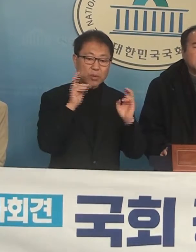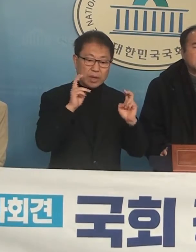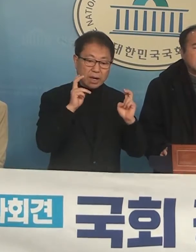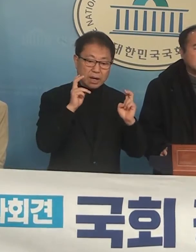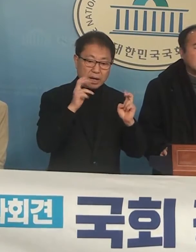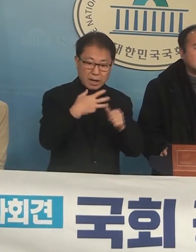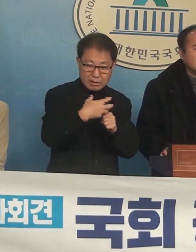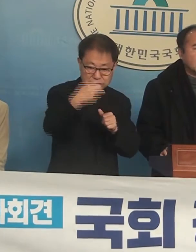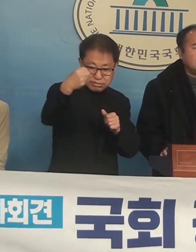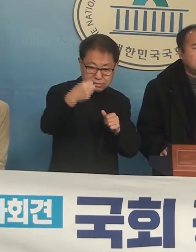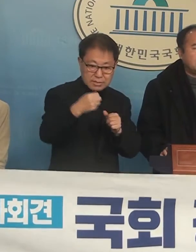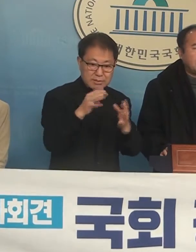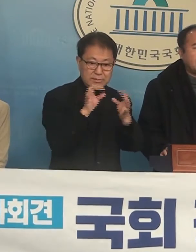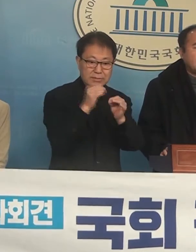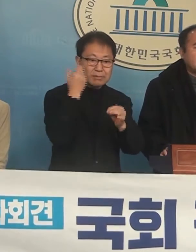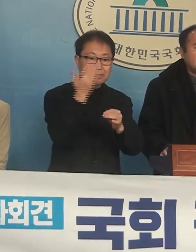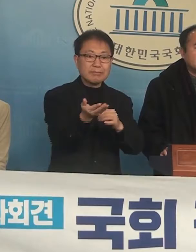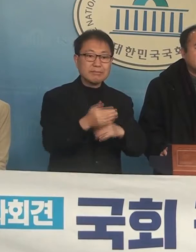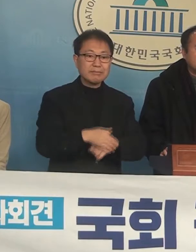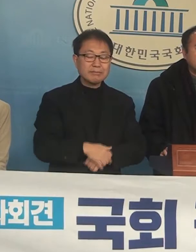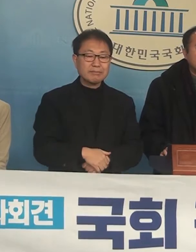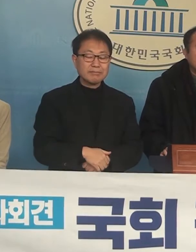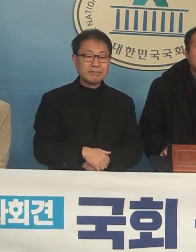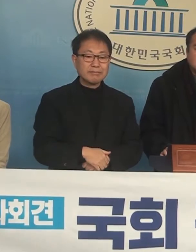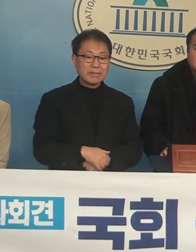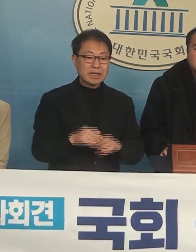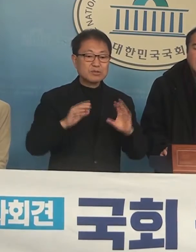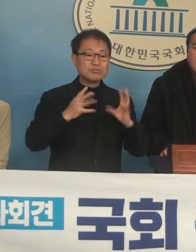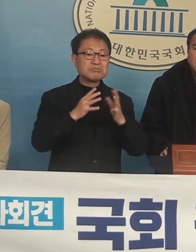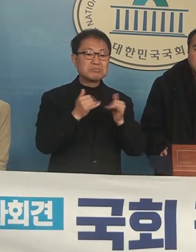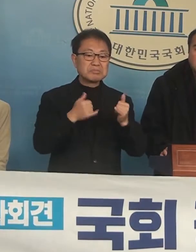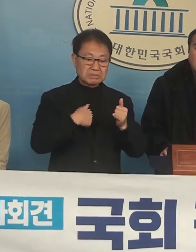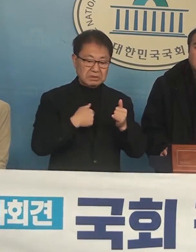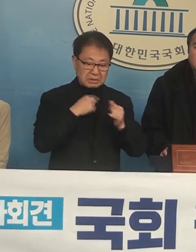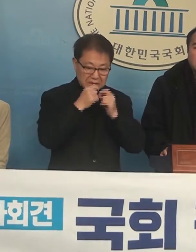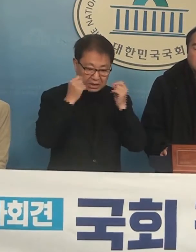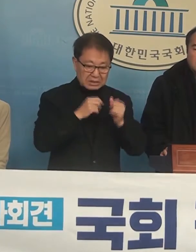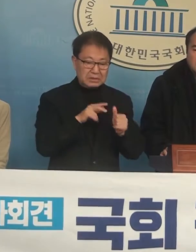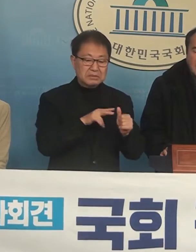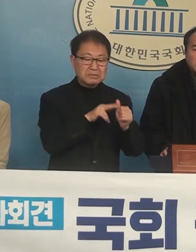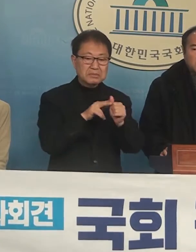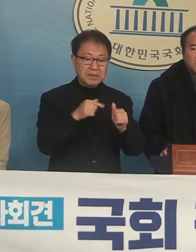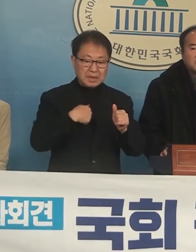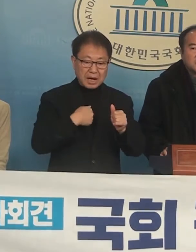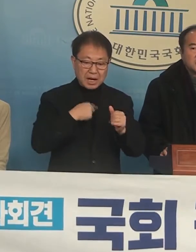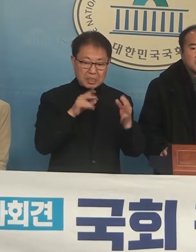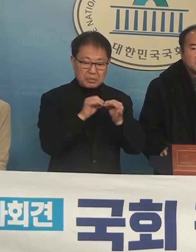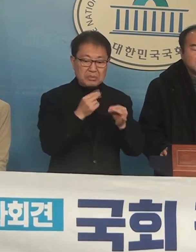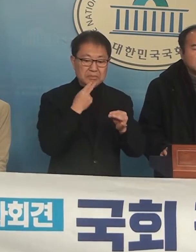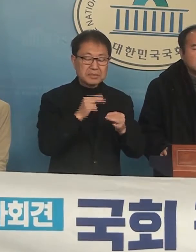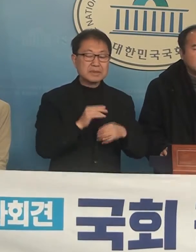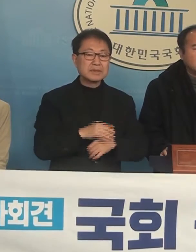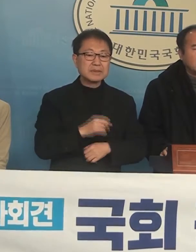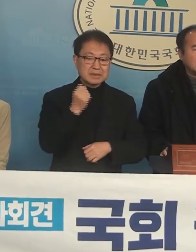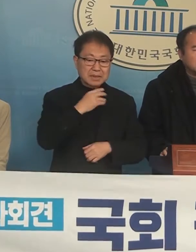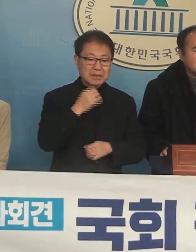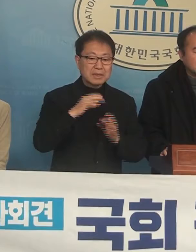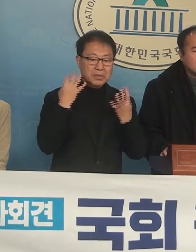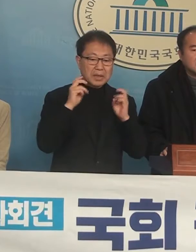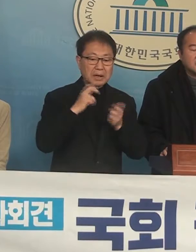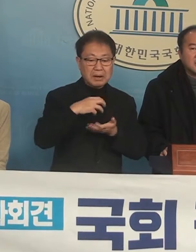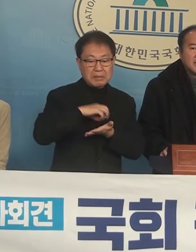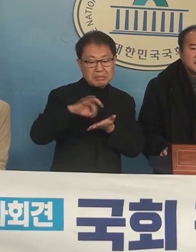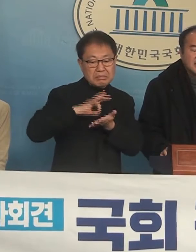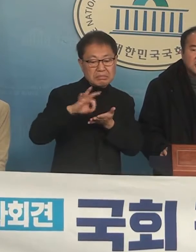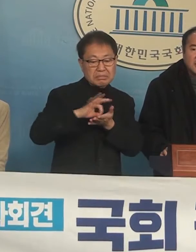기업에게 제공되는 것을 찬성하십니까? 우리 국민들은 내 개인정보가 나의 동의 없이 기업에게